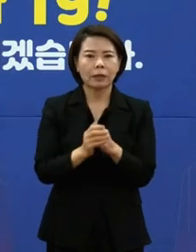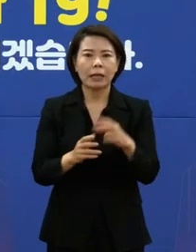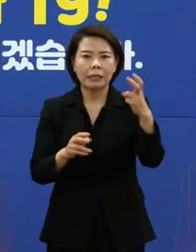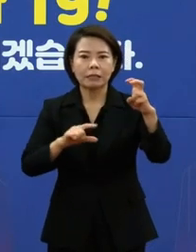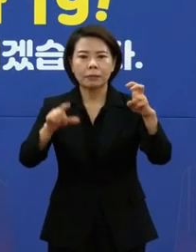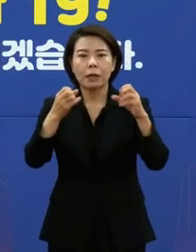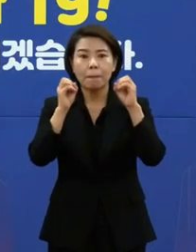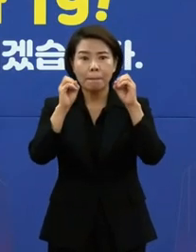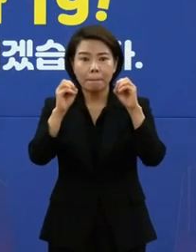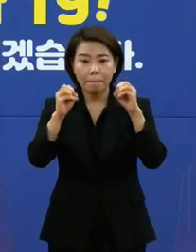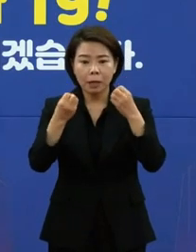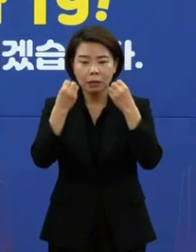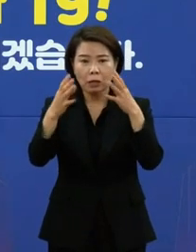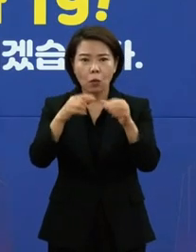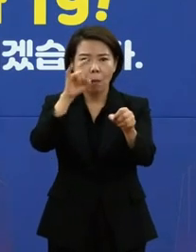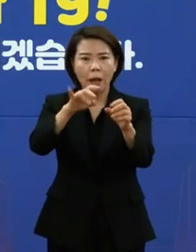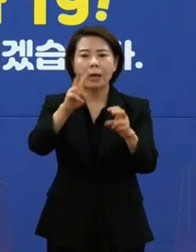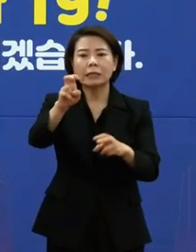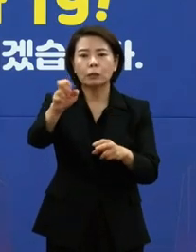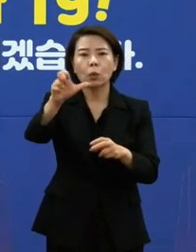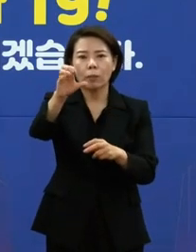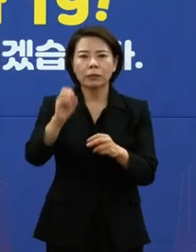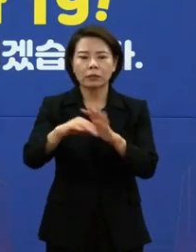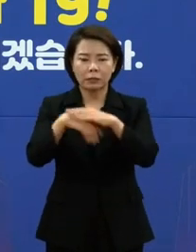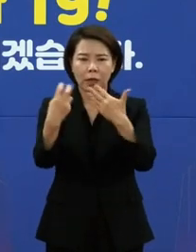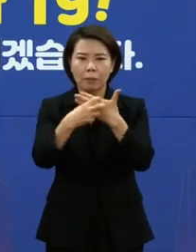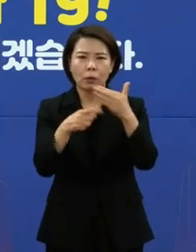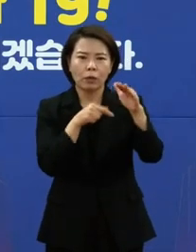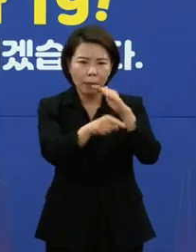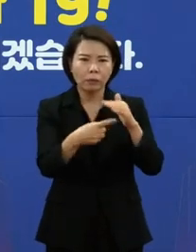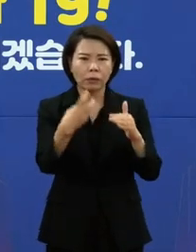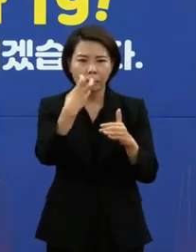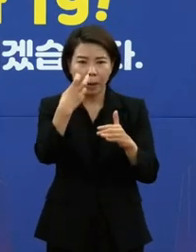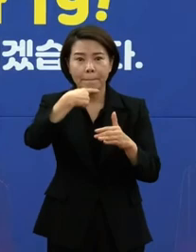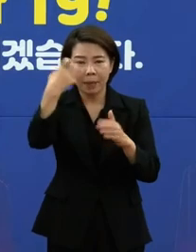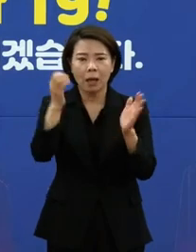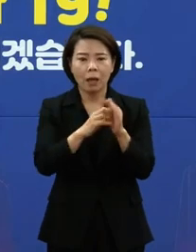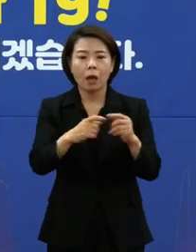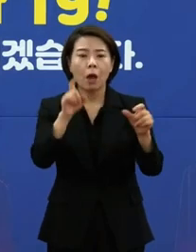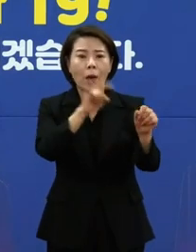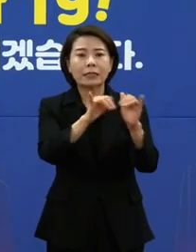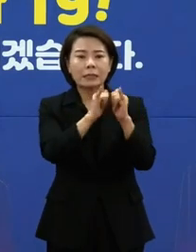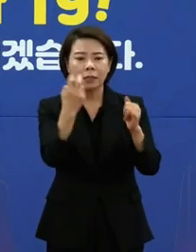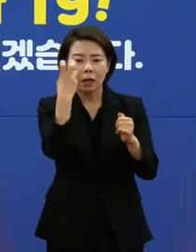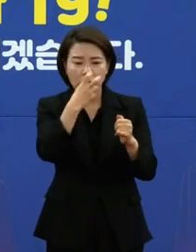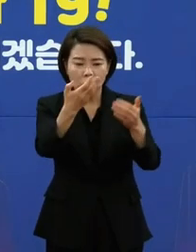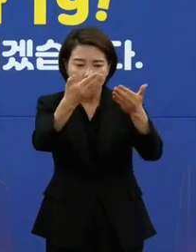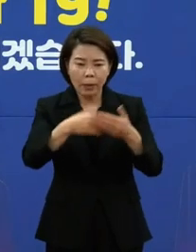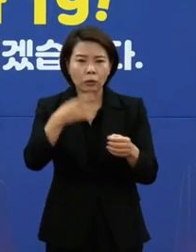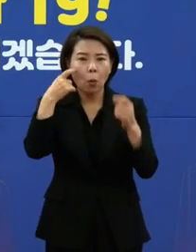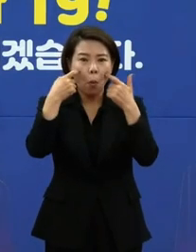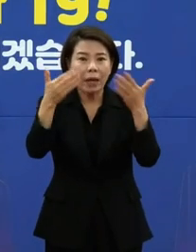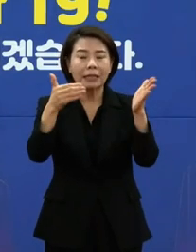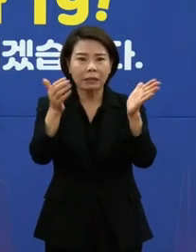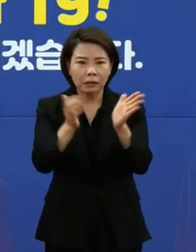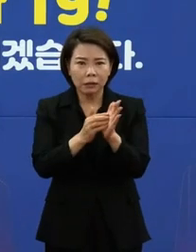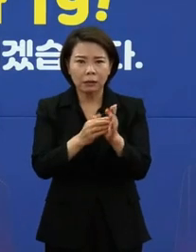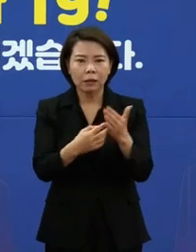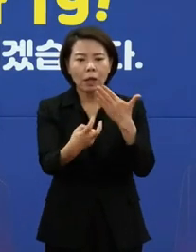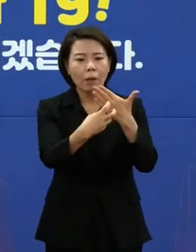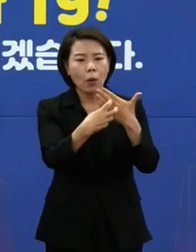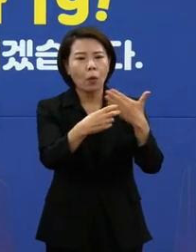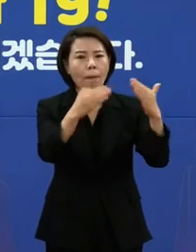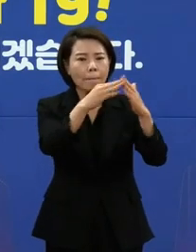확진자의 25%가 병의원을 방문하였습니다. 확진자가 진료를 받은 것으로 확인된